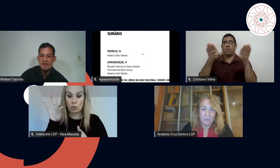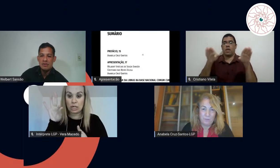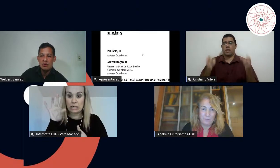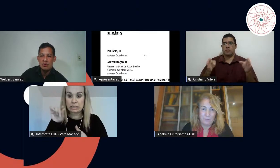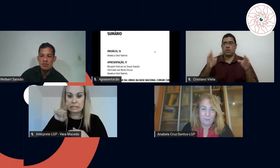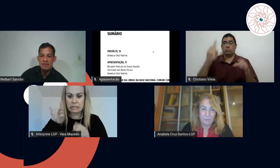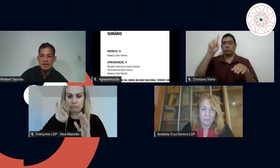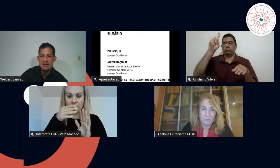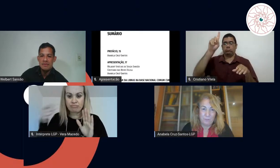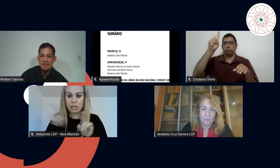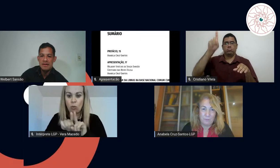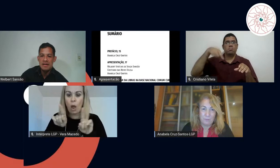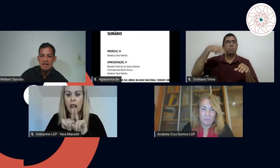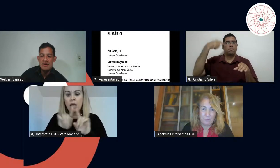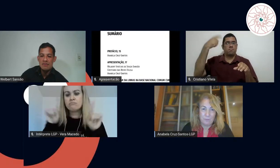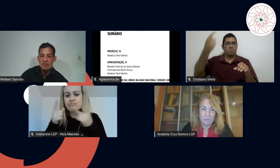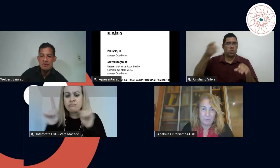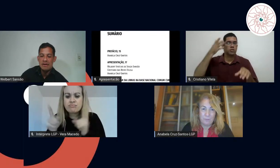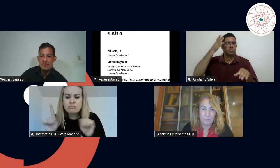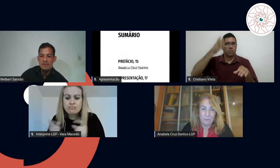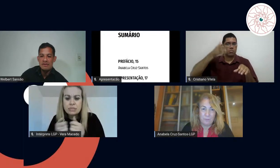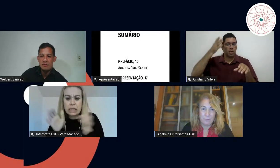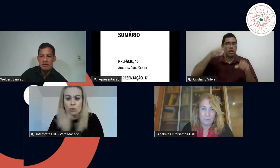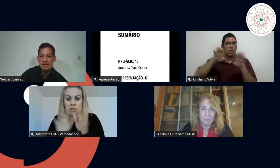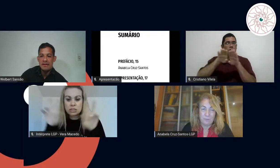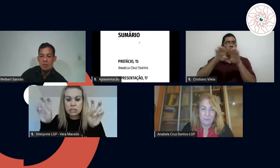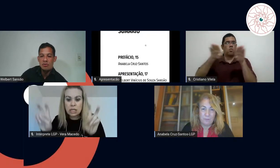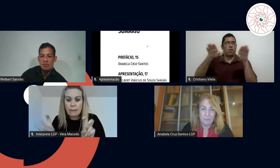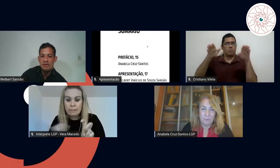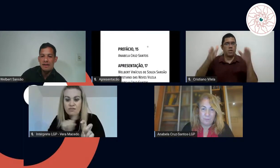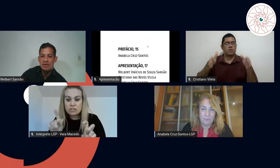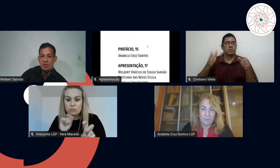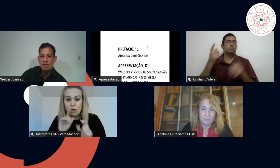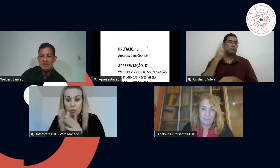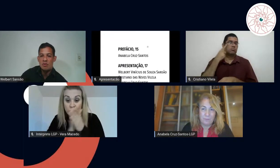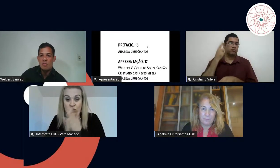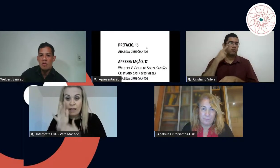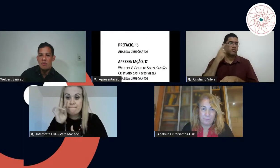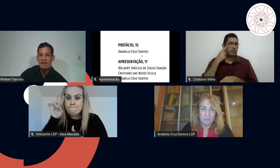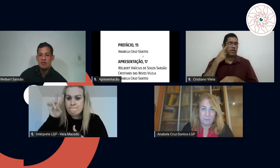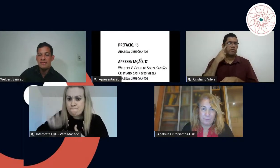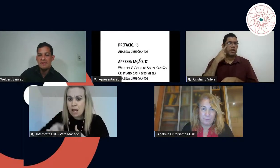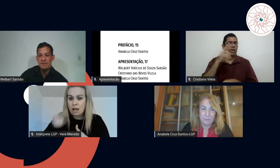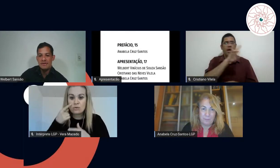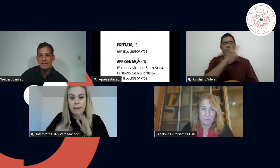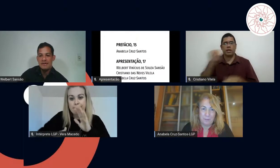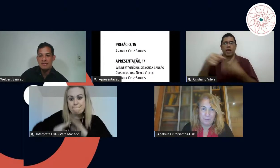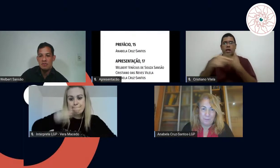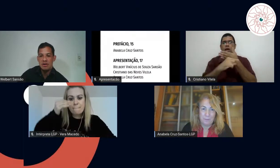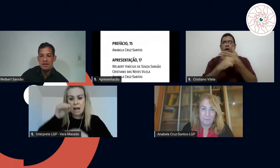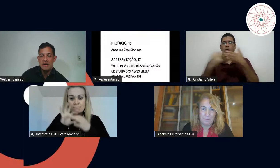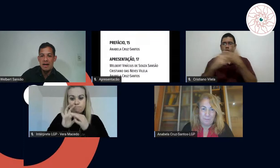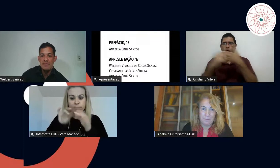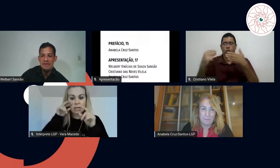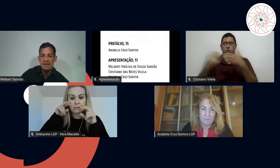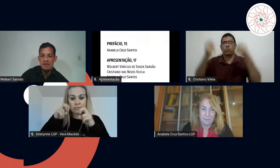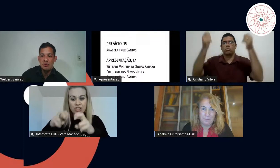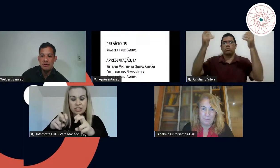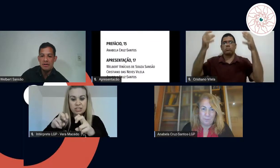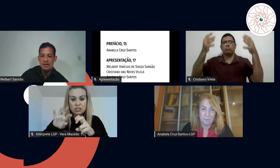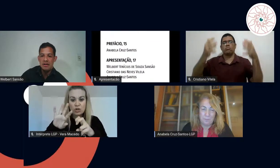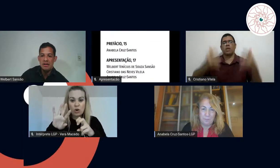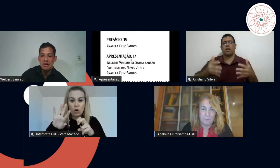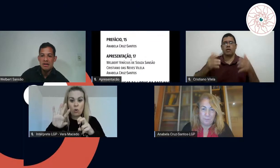sumário a gente vai ter todos os temas e, eh, vocês vão poder ter a oportunidade de conhecer um pouco mais sobre essas pesquisas durante a